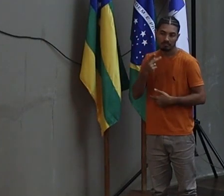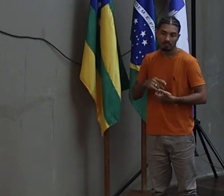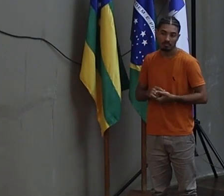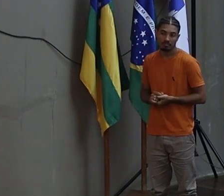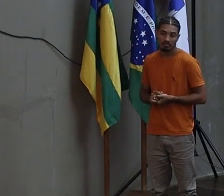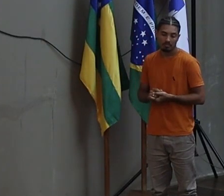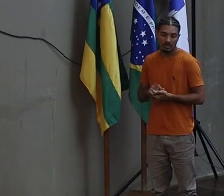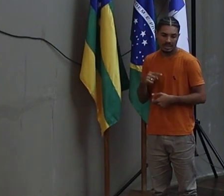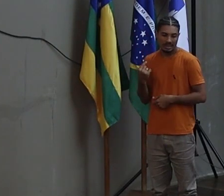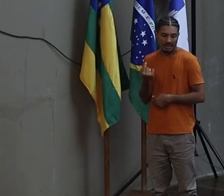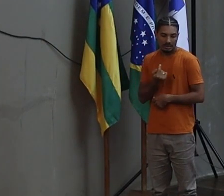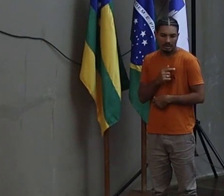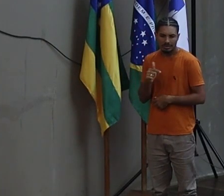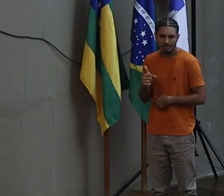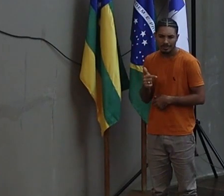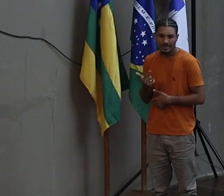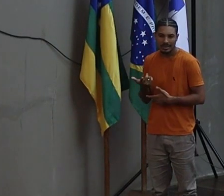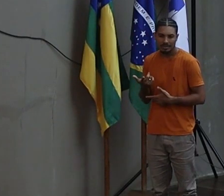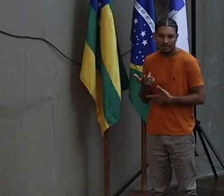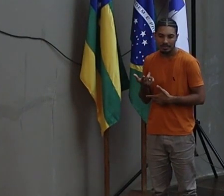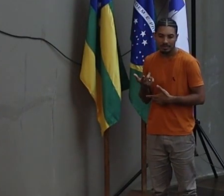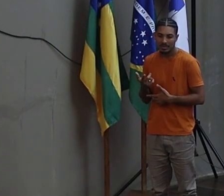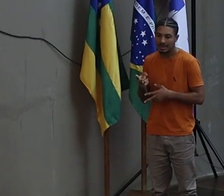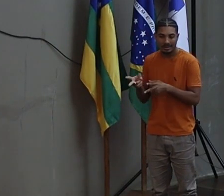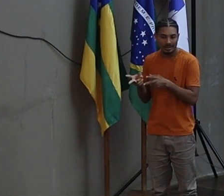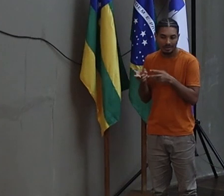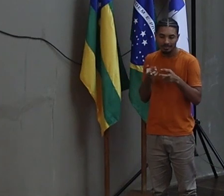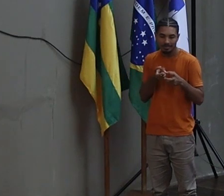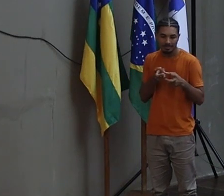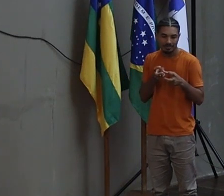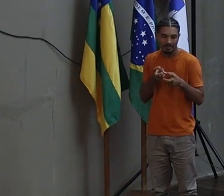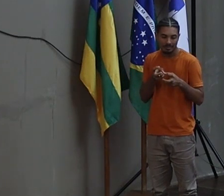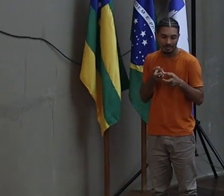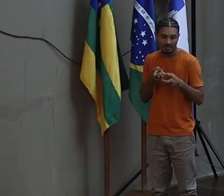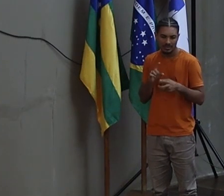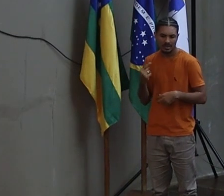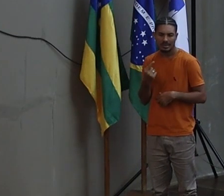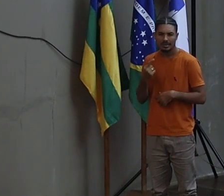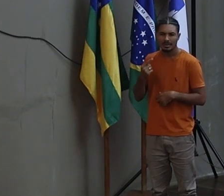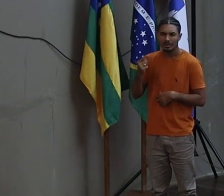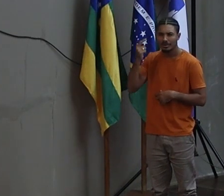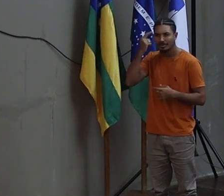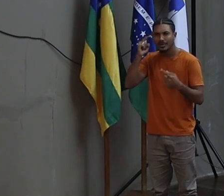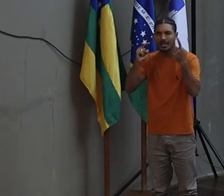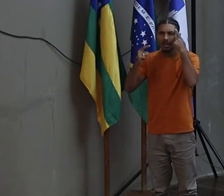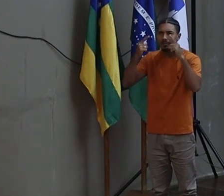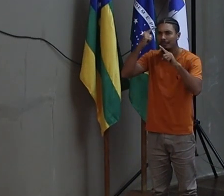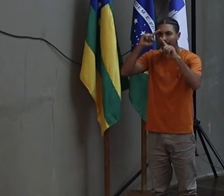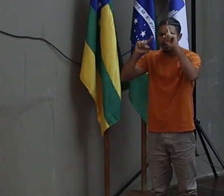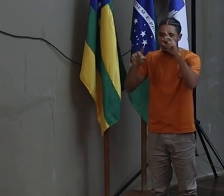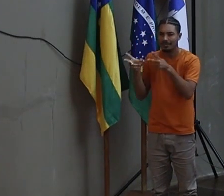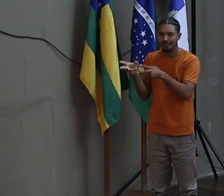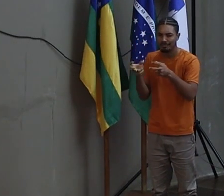nós não temos como deixar também de perceber que, com nossas ideias, nossas visões, né, que